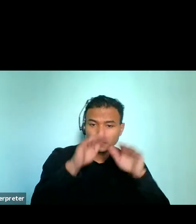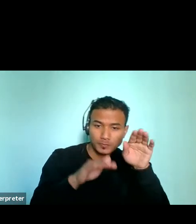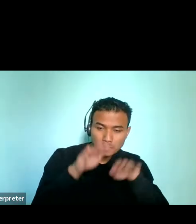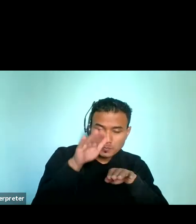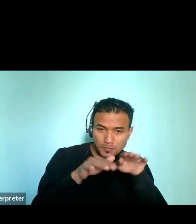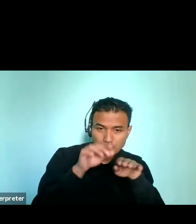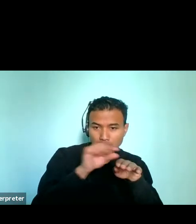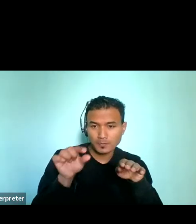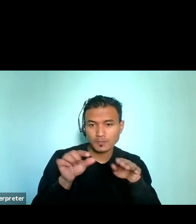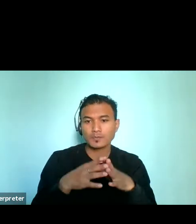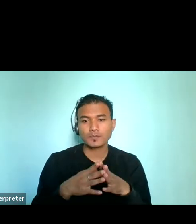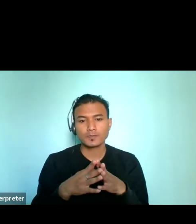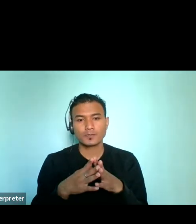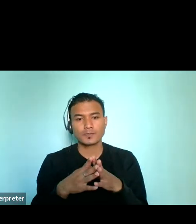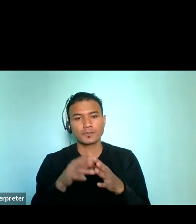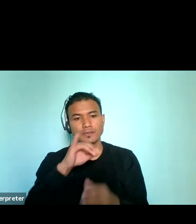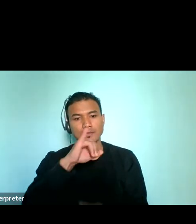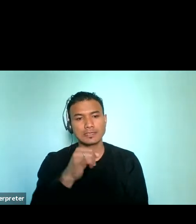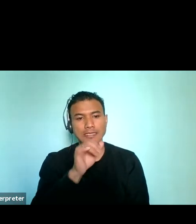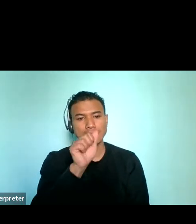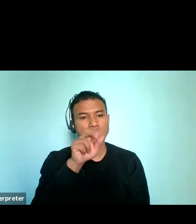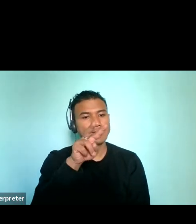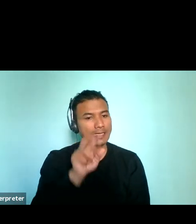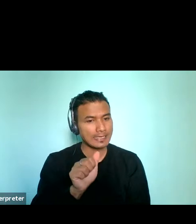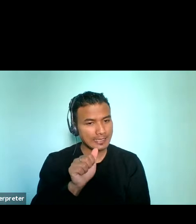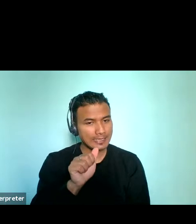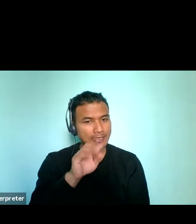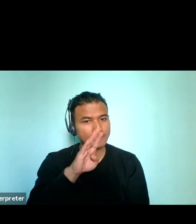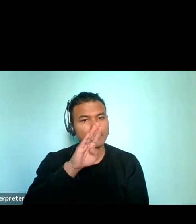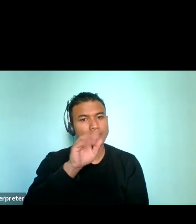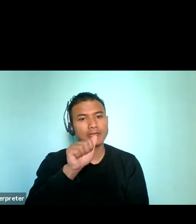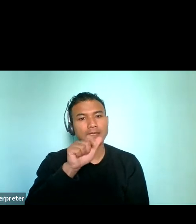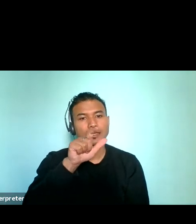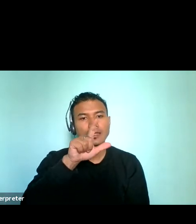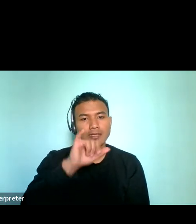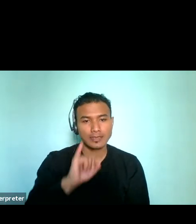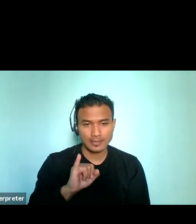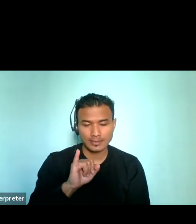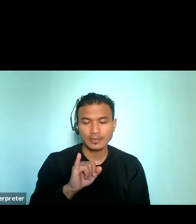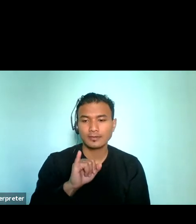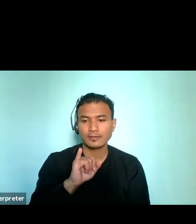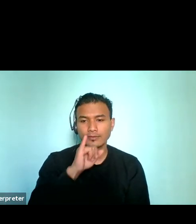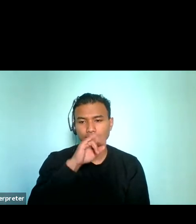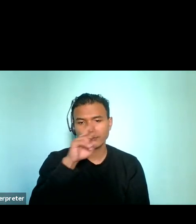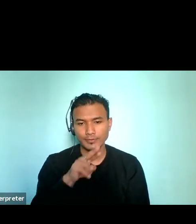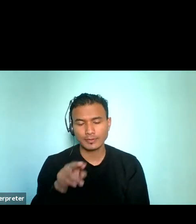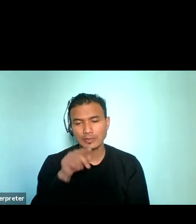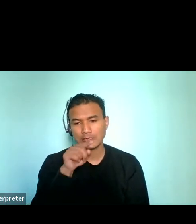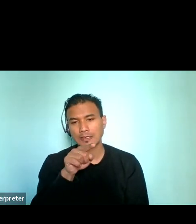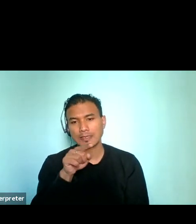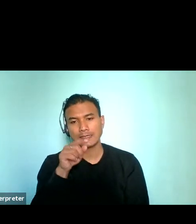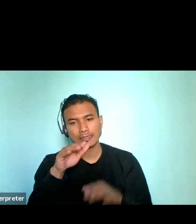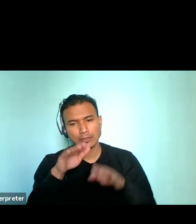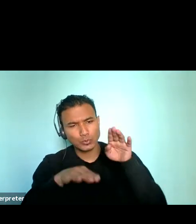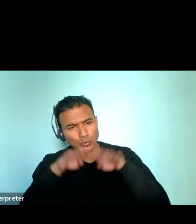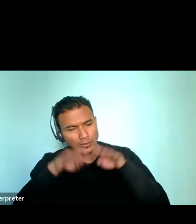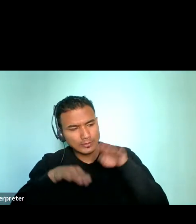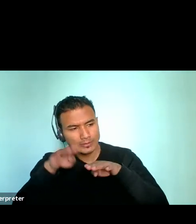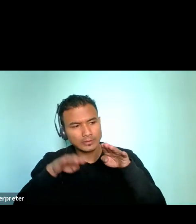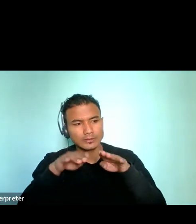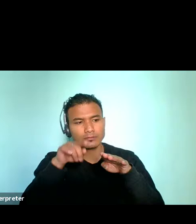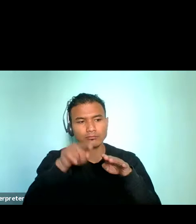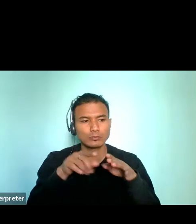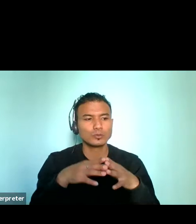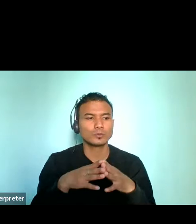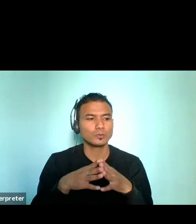Lampung. Dampak dari ketimpangan tanah tersebut, para petani di Indonesia menjadi petani yang berlahan sempit atau